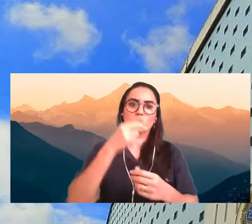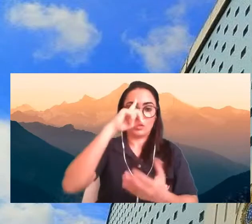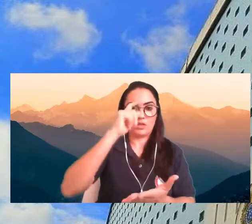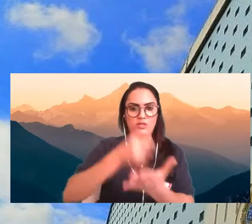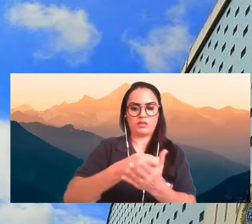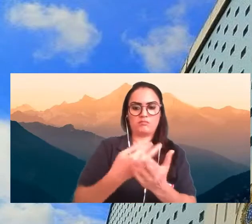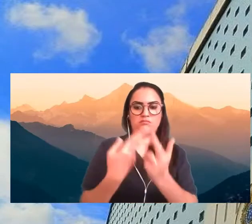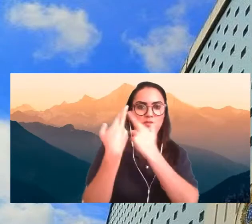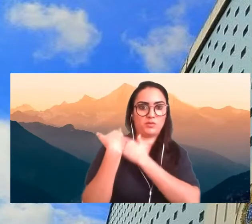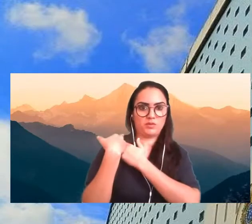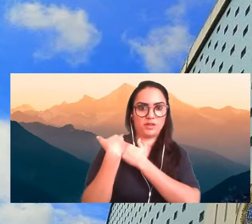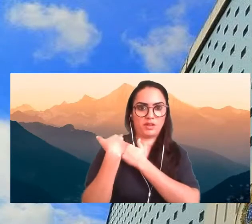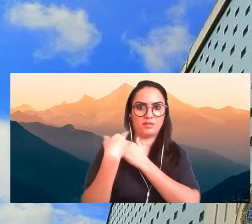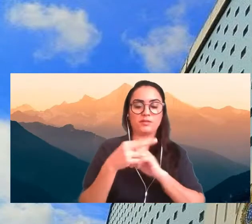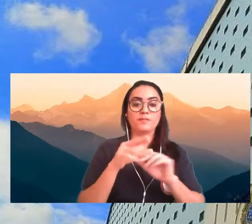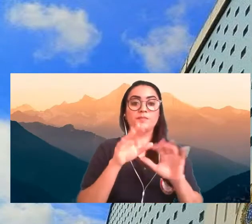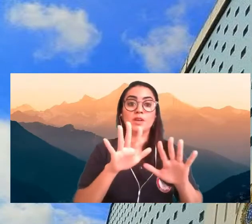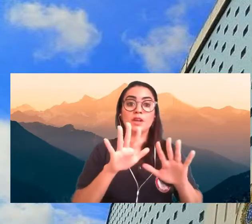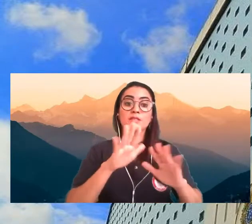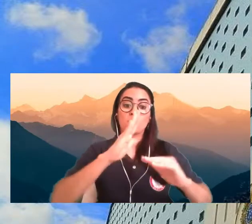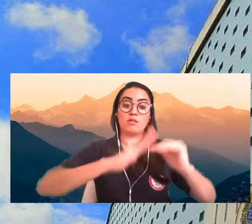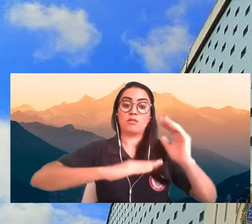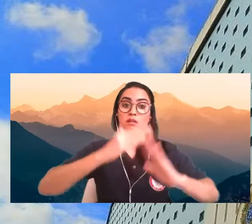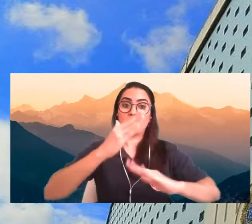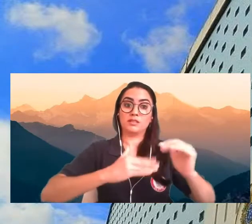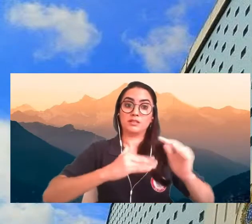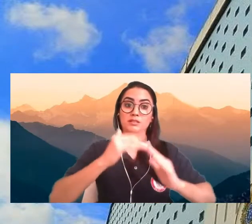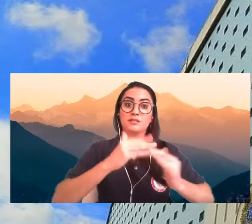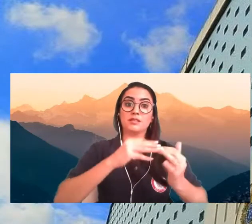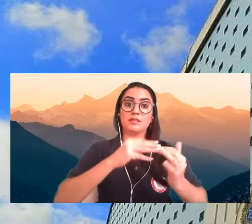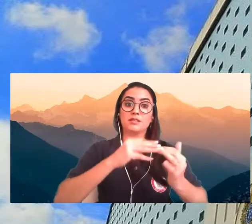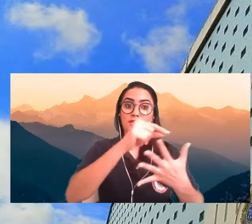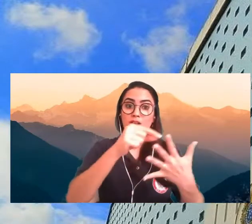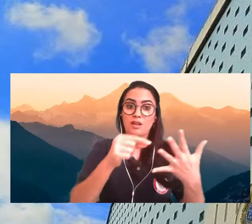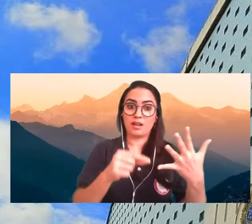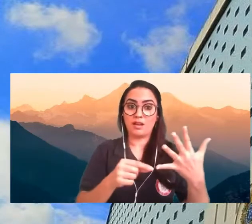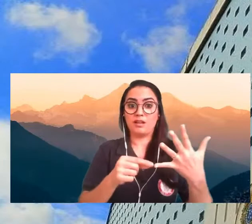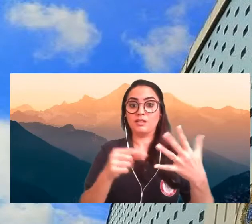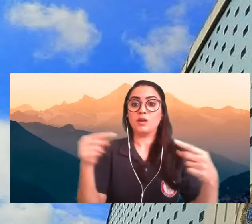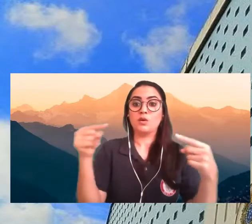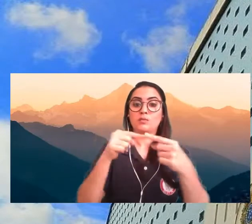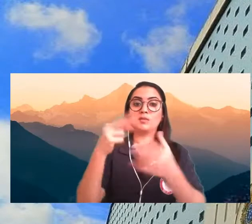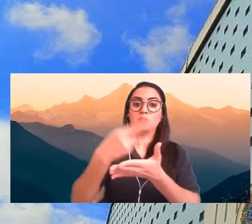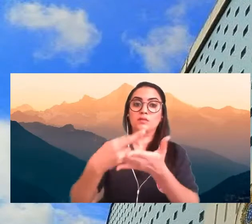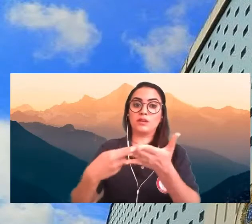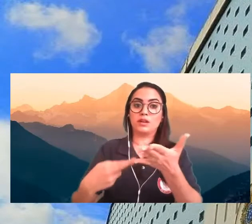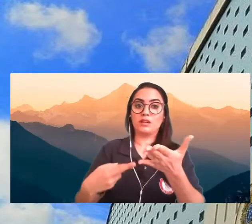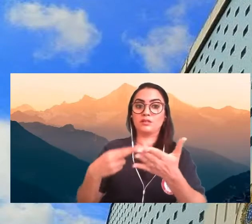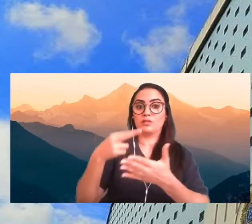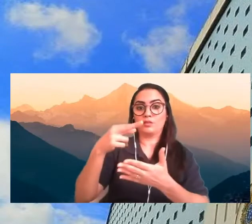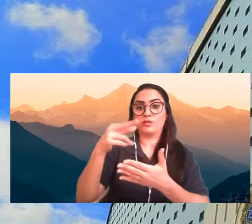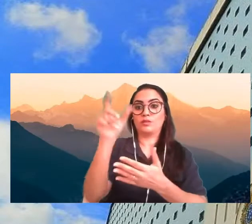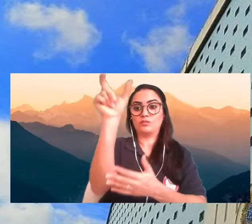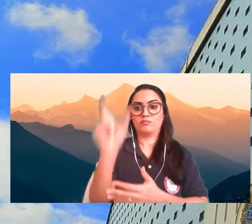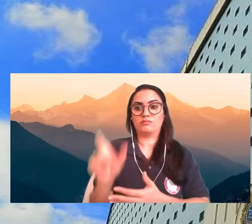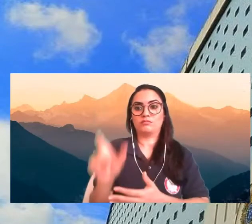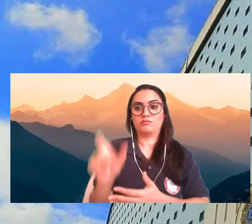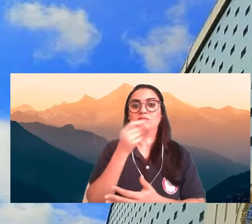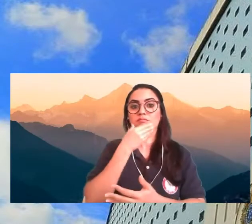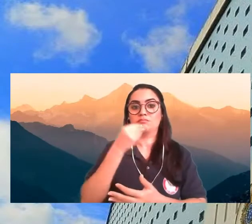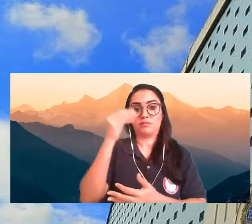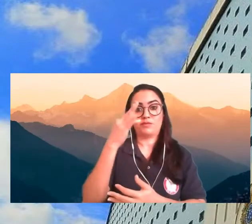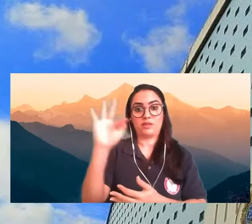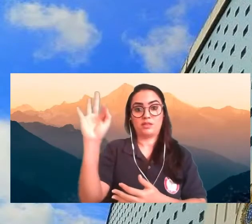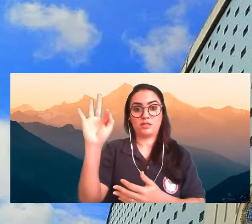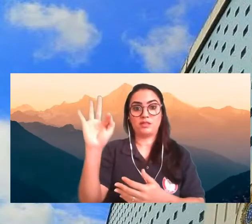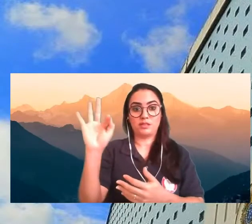S aqui, estas competências têm base no relatório de Jacques Delors, Educação, um tesouro a descobrir, onde